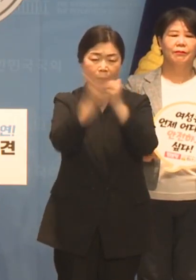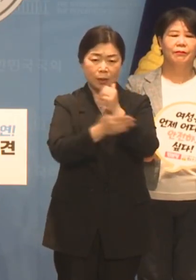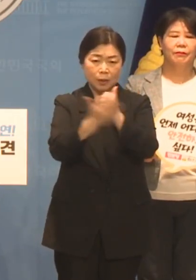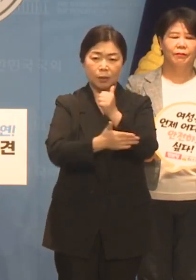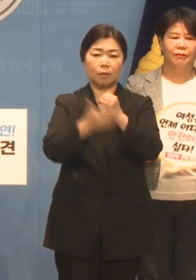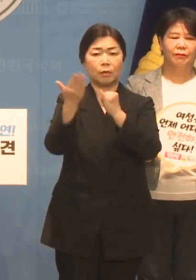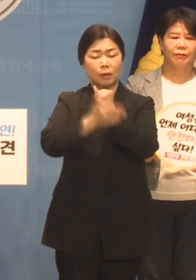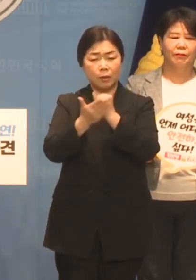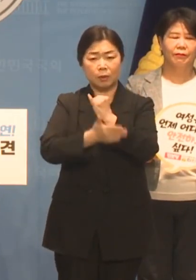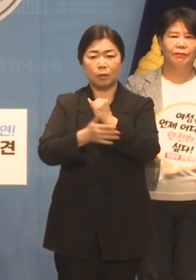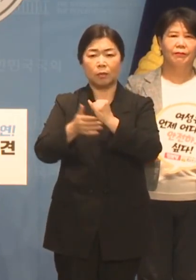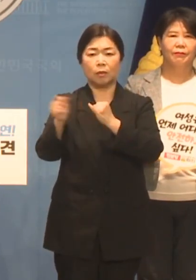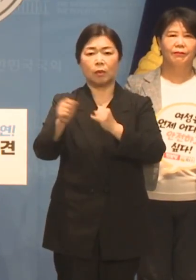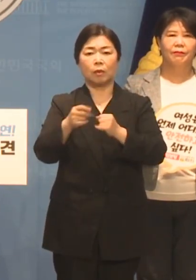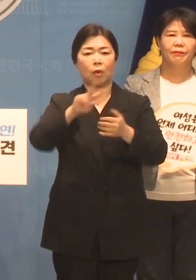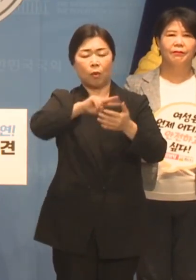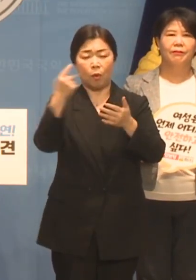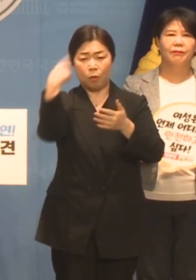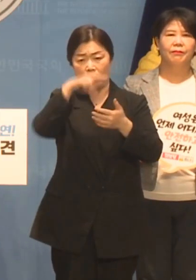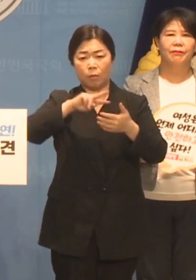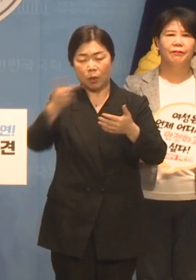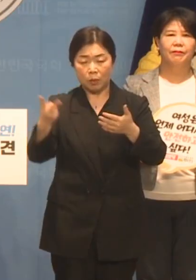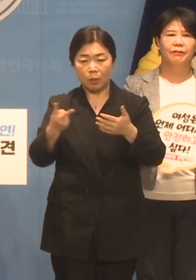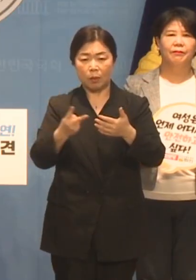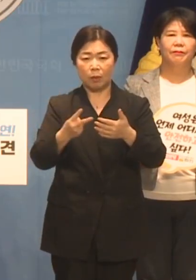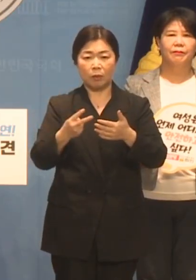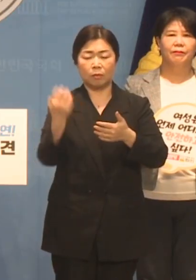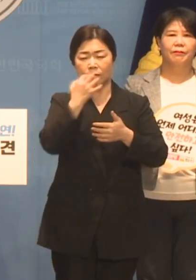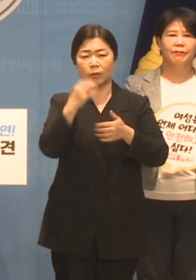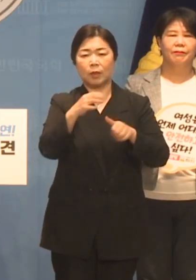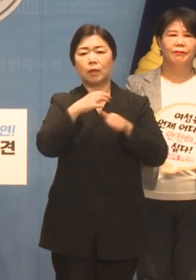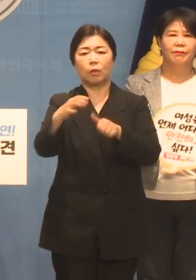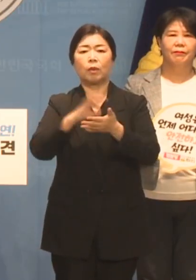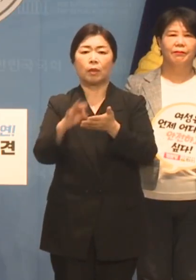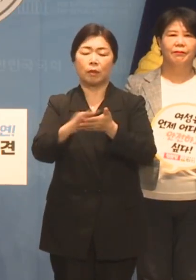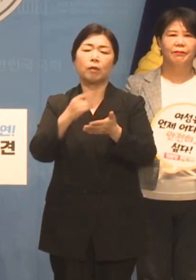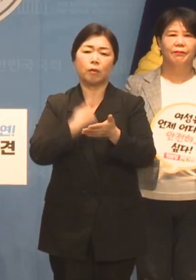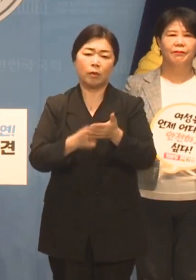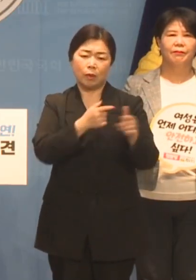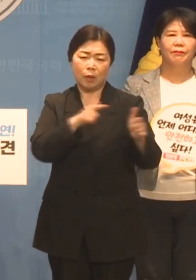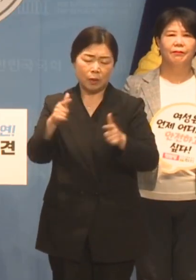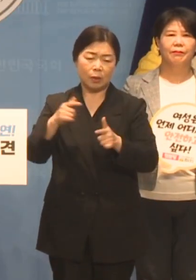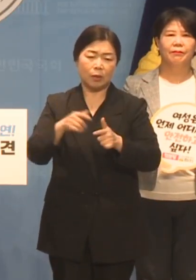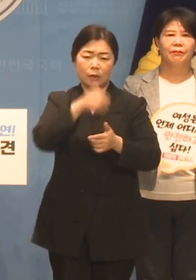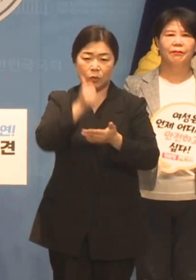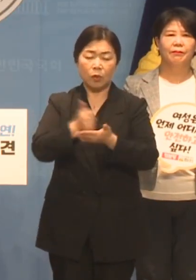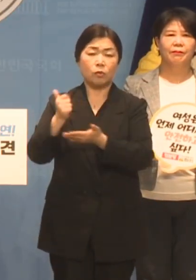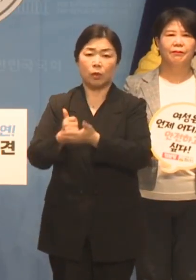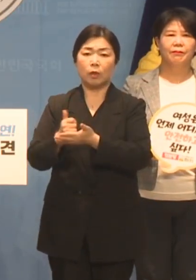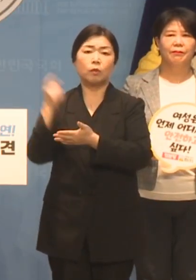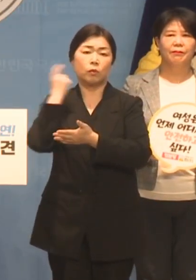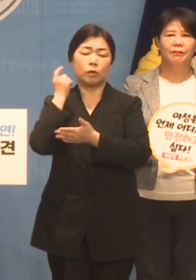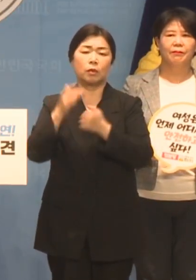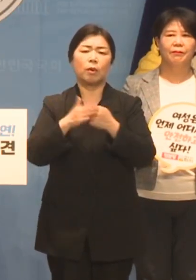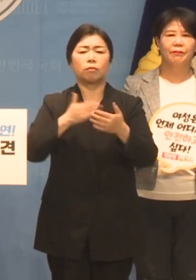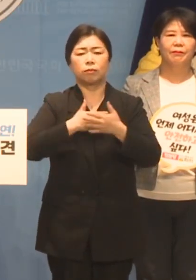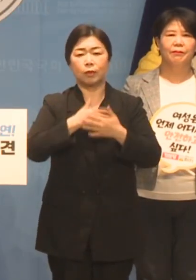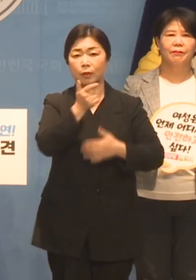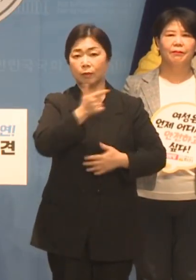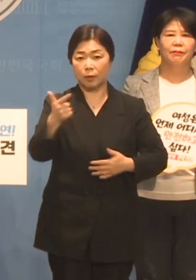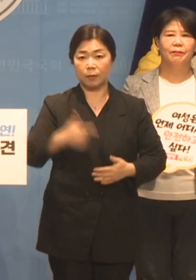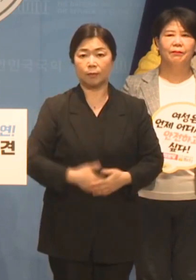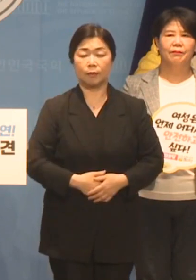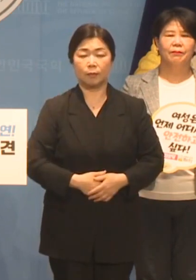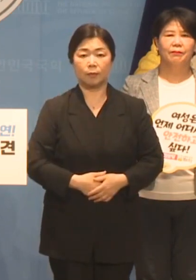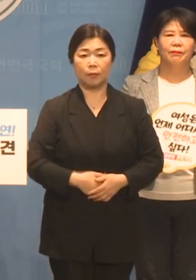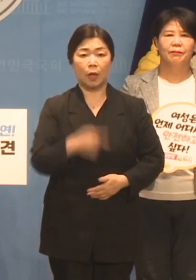비정상적입니다. 또다시 들려오는 여성을 향한 범죄 소식에 불안하기만 합니다. 또 다른 여성들이 피해자로 뉴스에